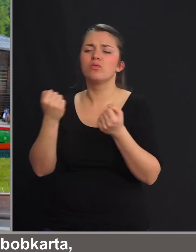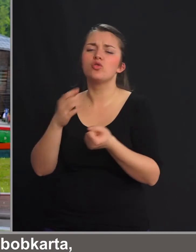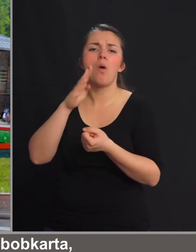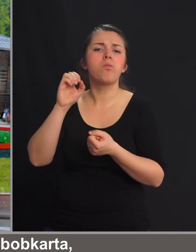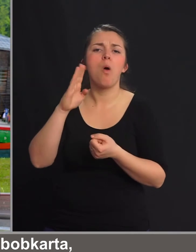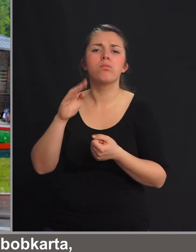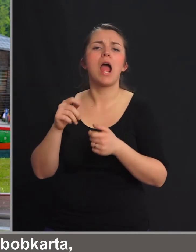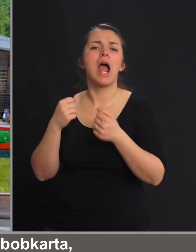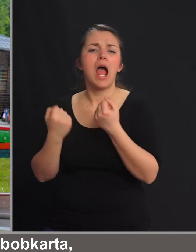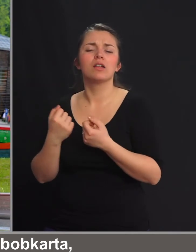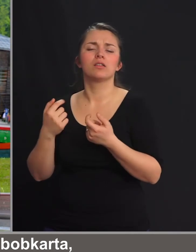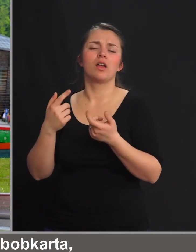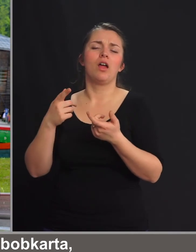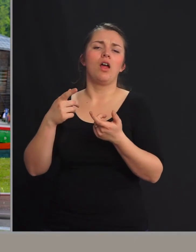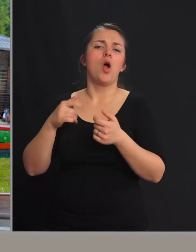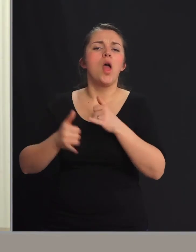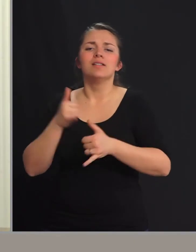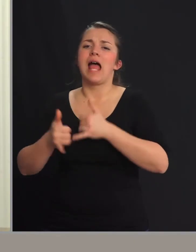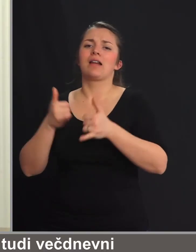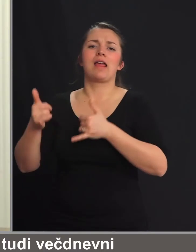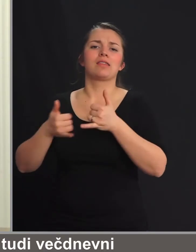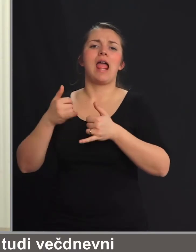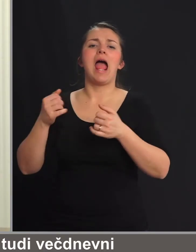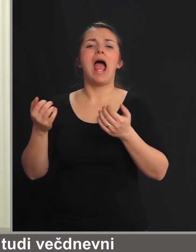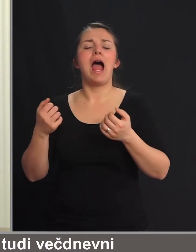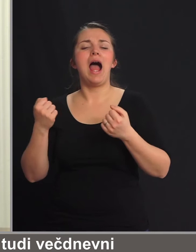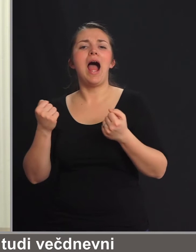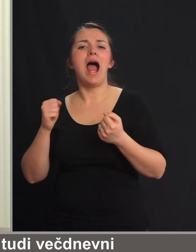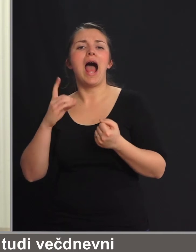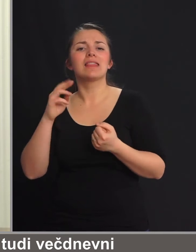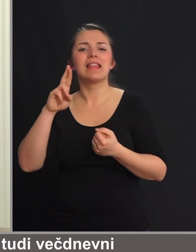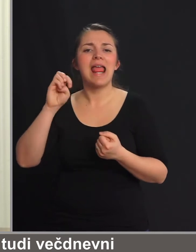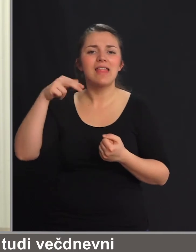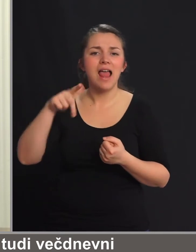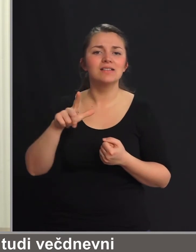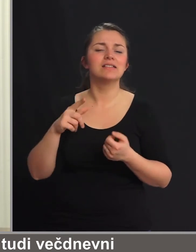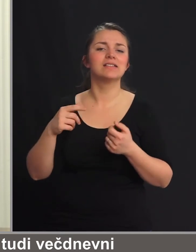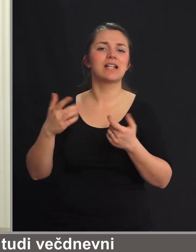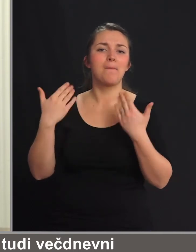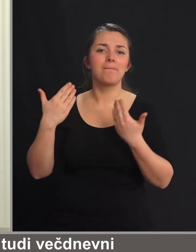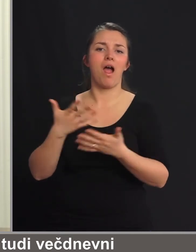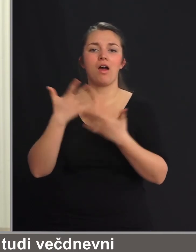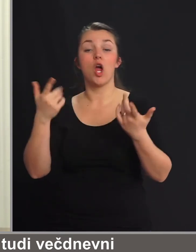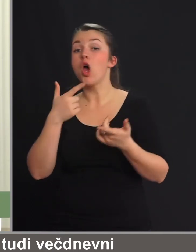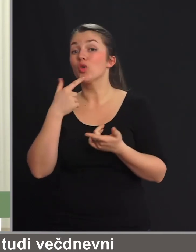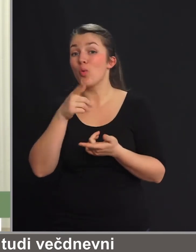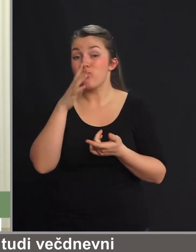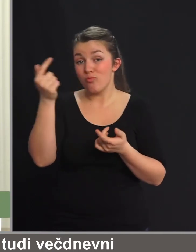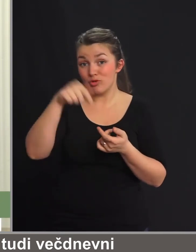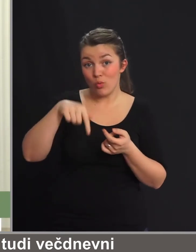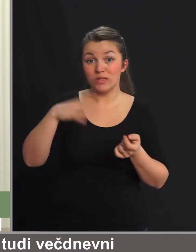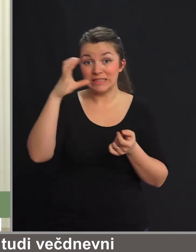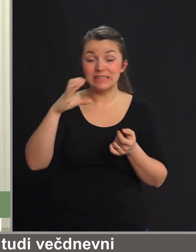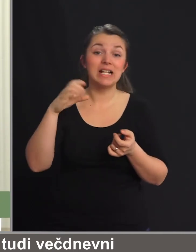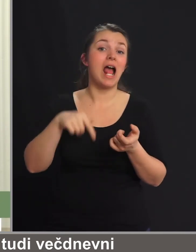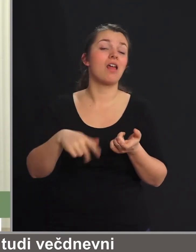bobkarta, kolesarjenja in podobno. Tako da tisti, ki bo prišel na enodnevni ali pa tudi